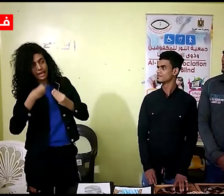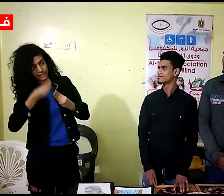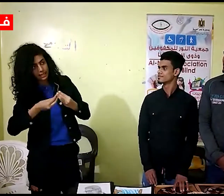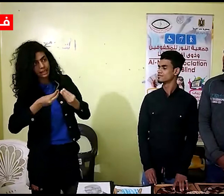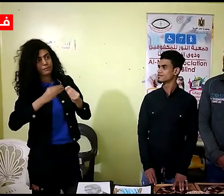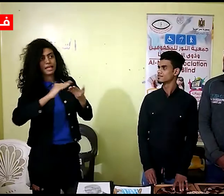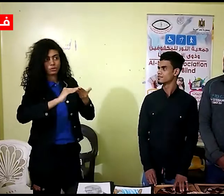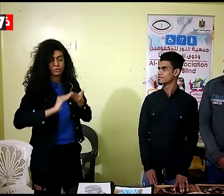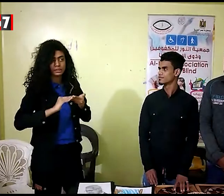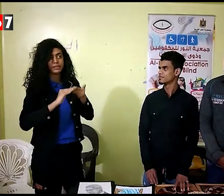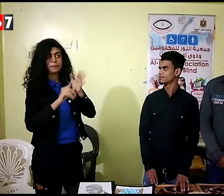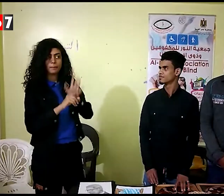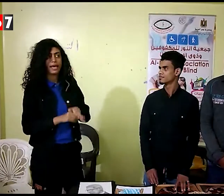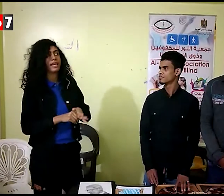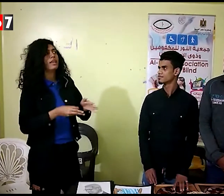صاحبتهم كده.